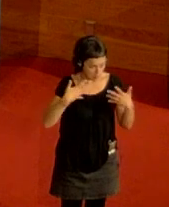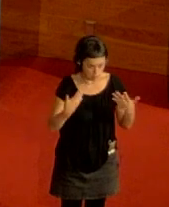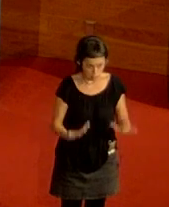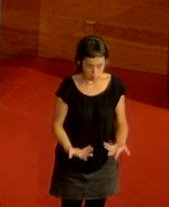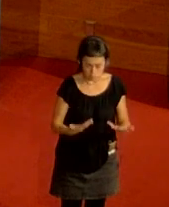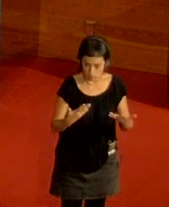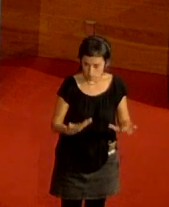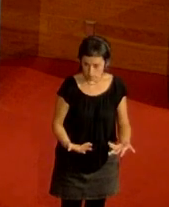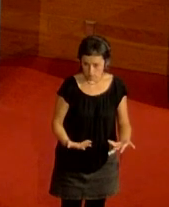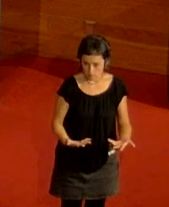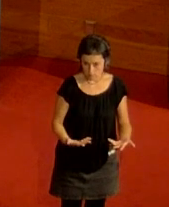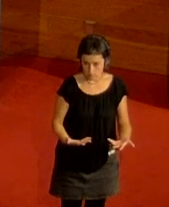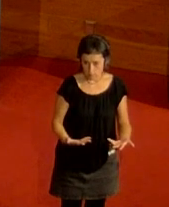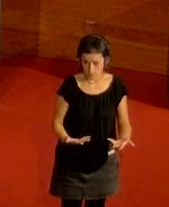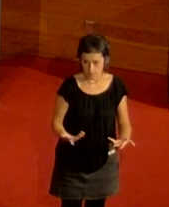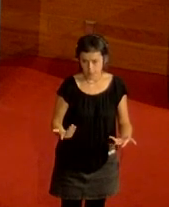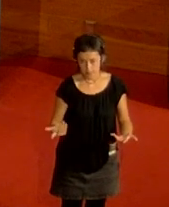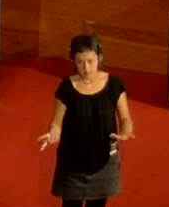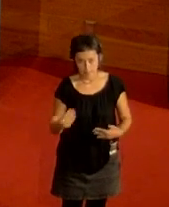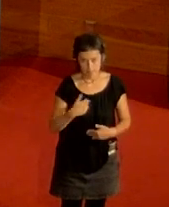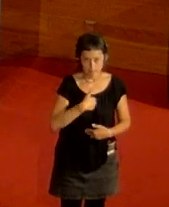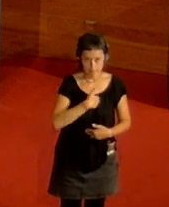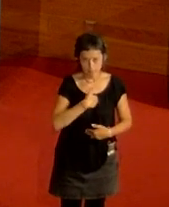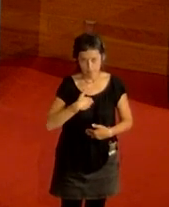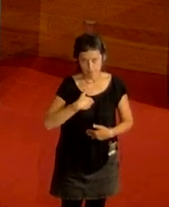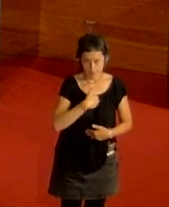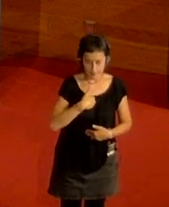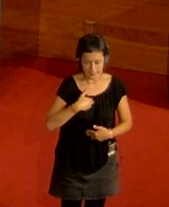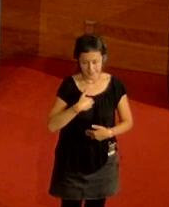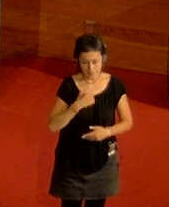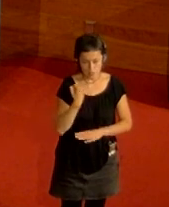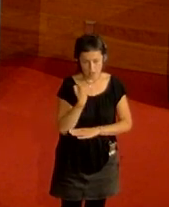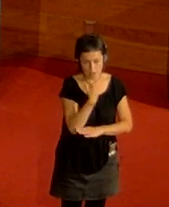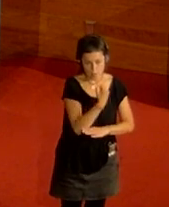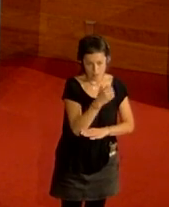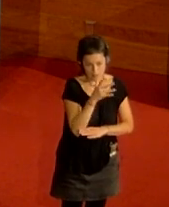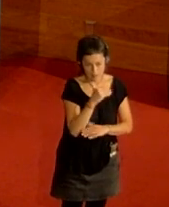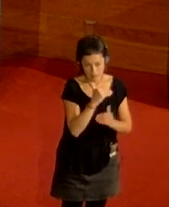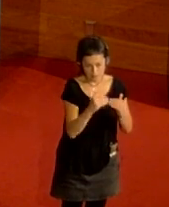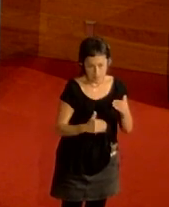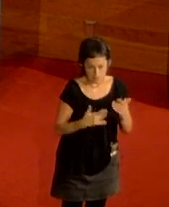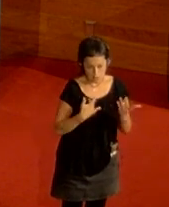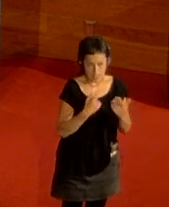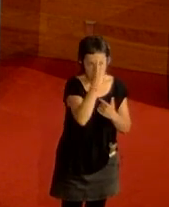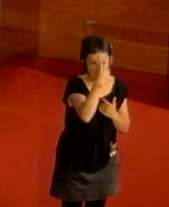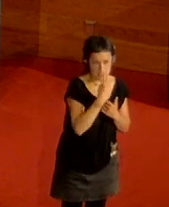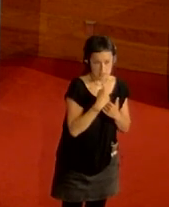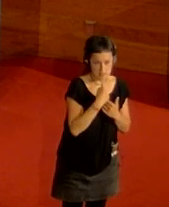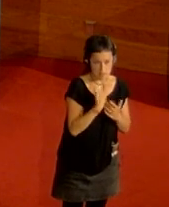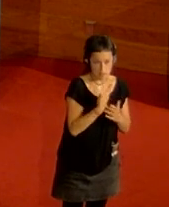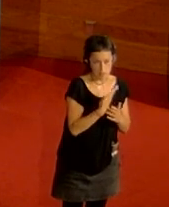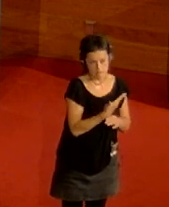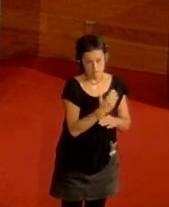un un papel eh más apoyado en en lo estético y tiene un papel más apoyado en lo